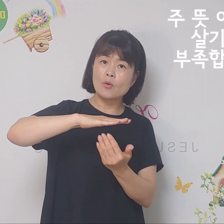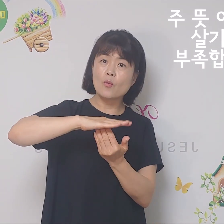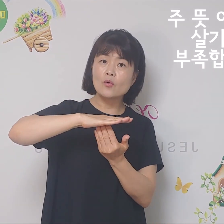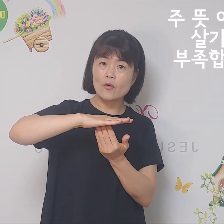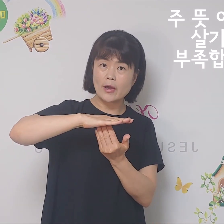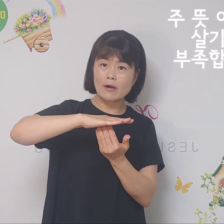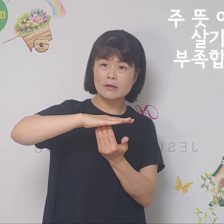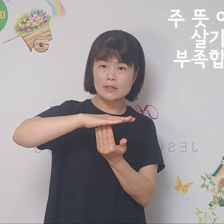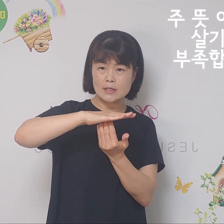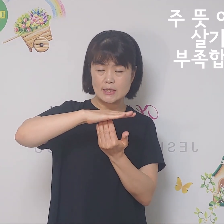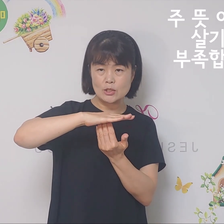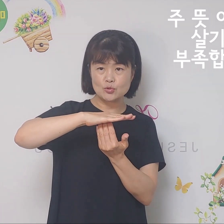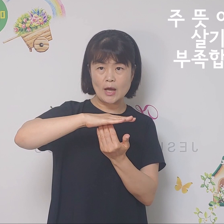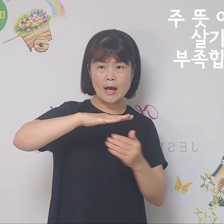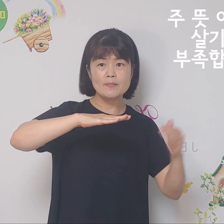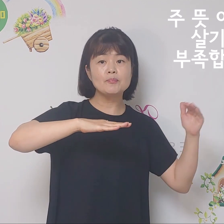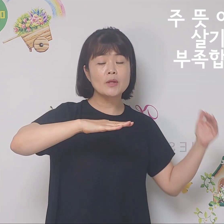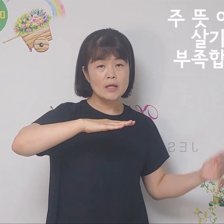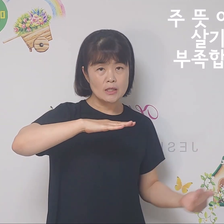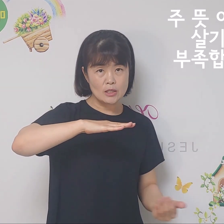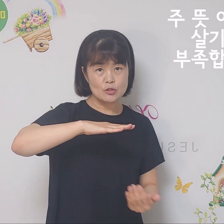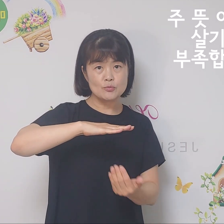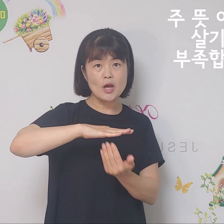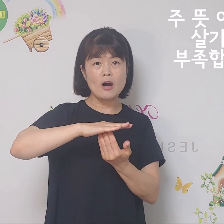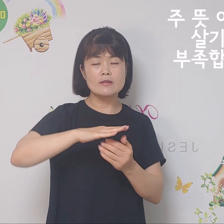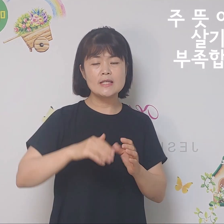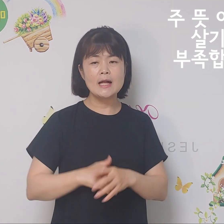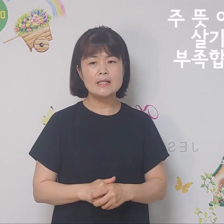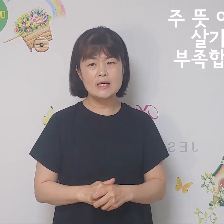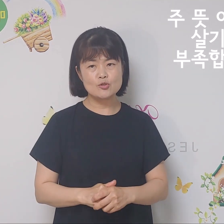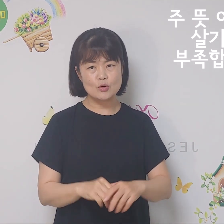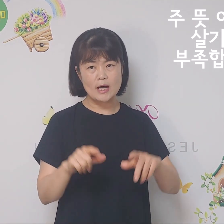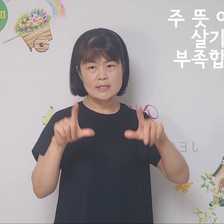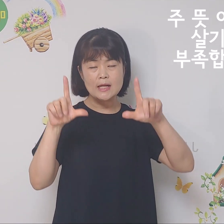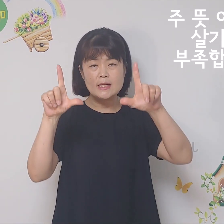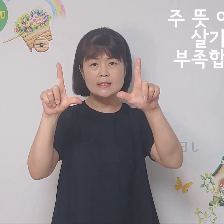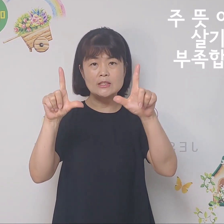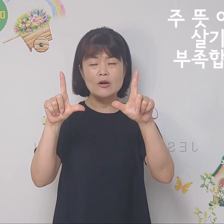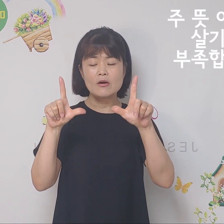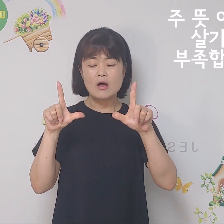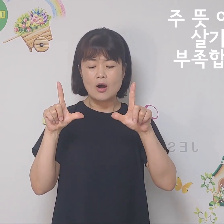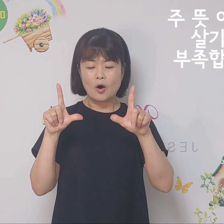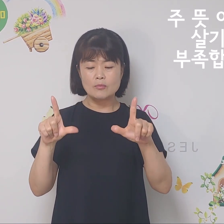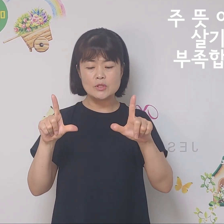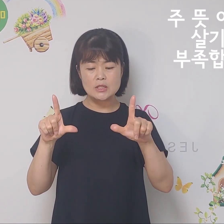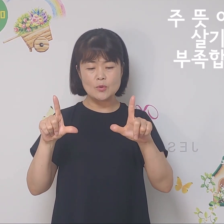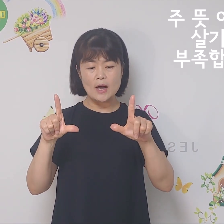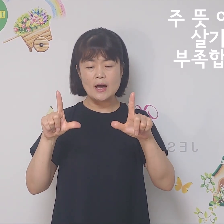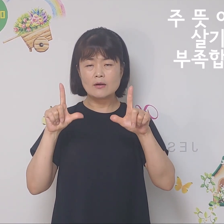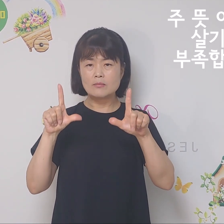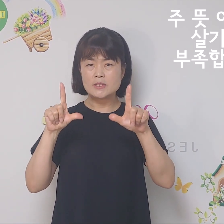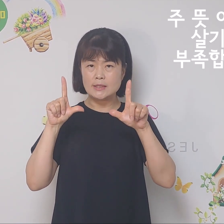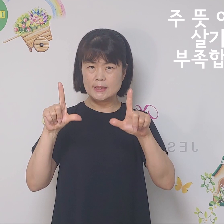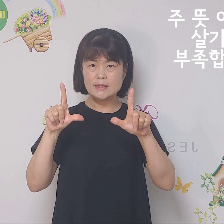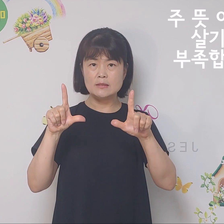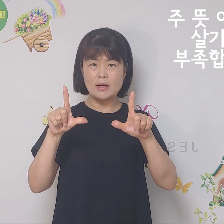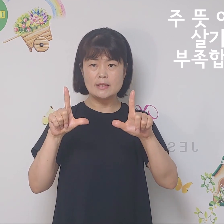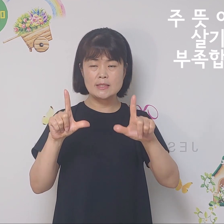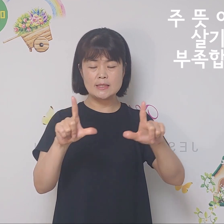온 거예요. 그래서 이루다. 이루며 살다수와 살다는요, 엄지와 검지 니은을 만드신